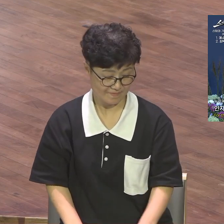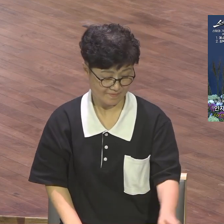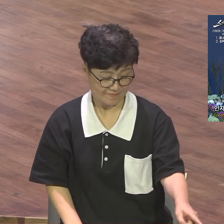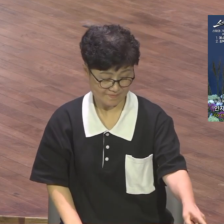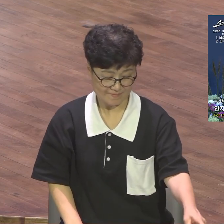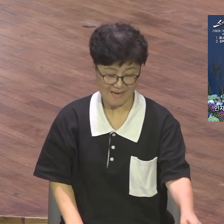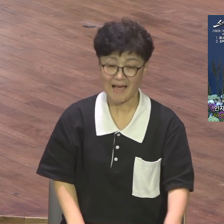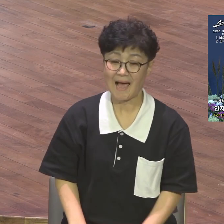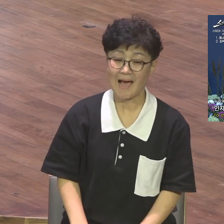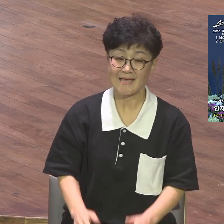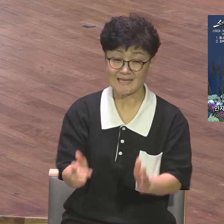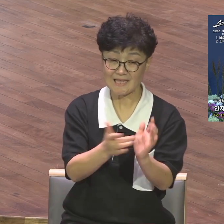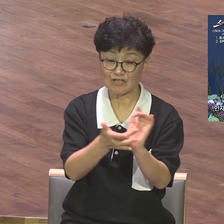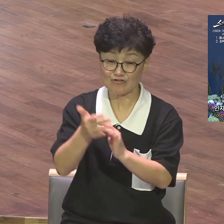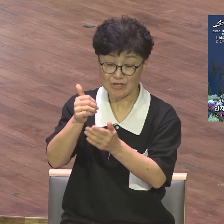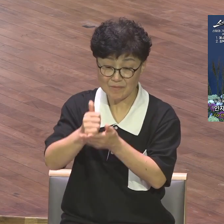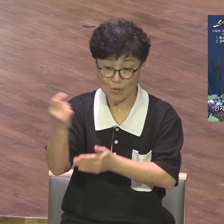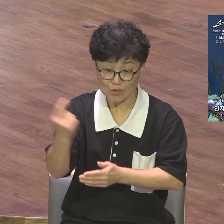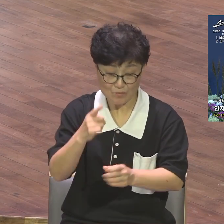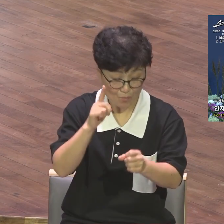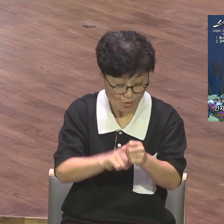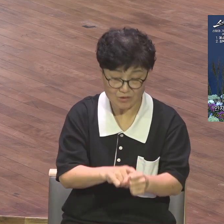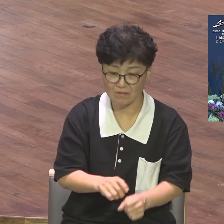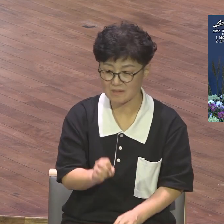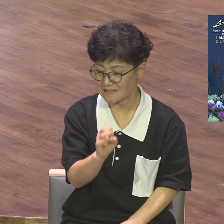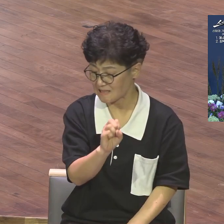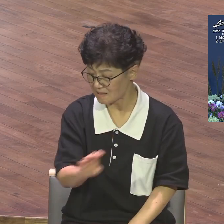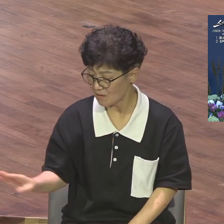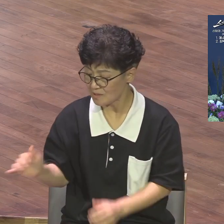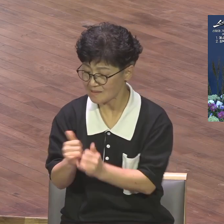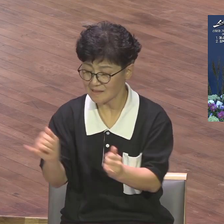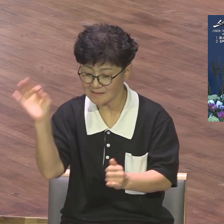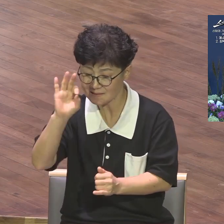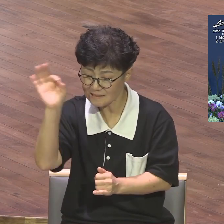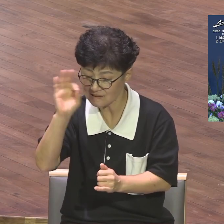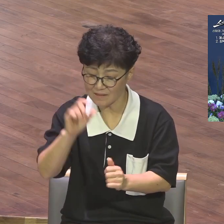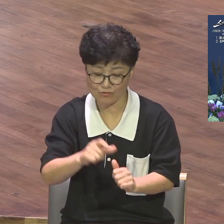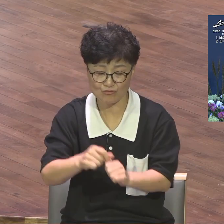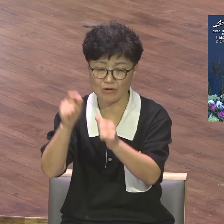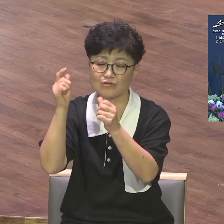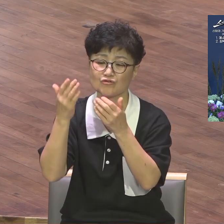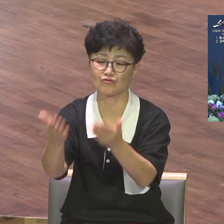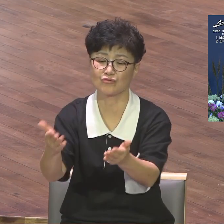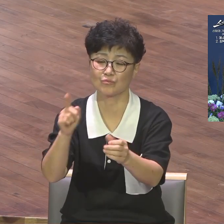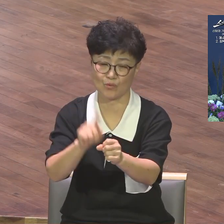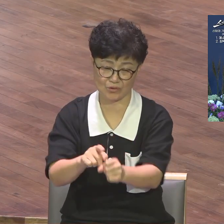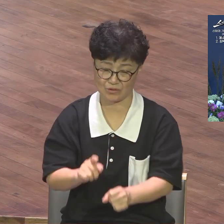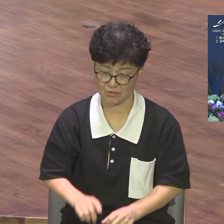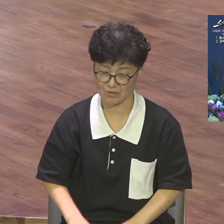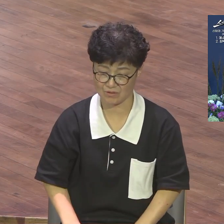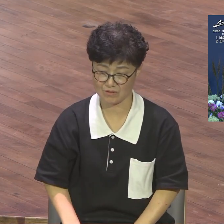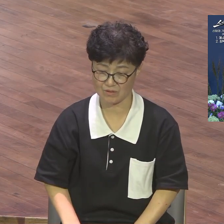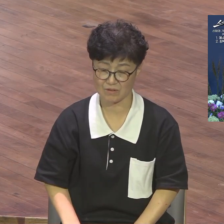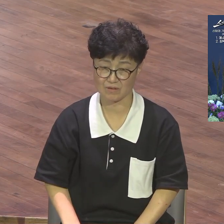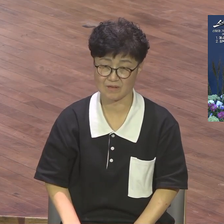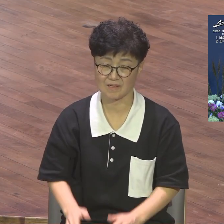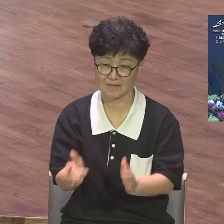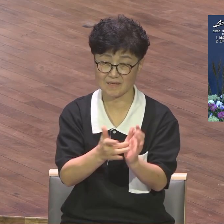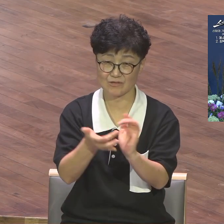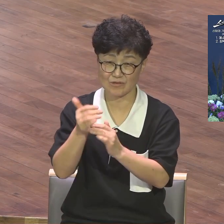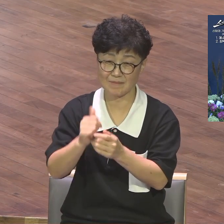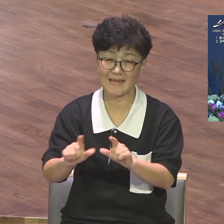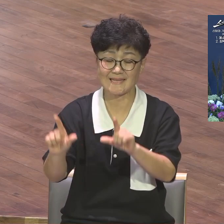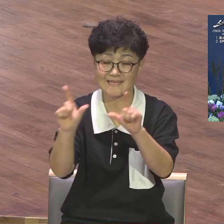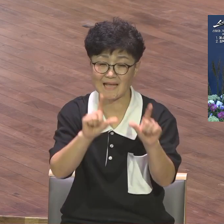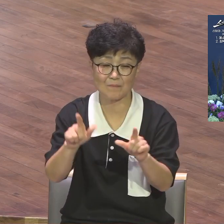자를 찾아 구원하려 함이니라. 이 선언 자체가 예수님의 삶 전체를 요약한 것이고 예수님이